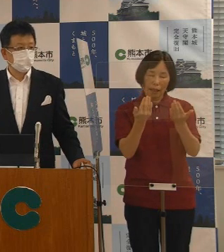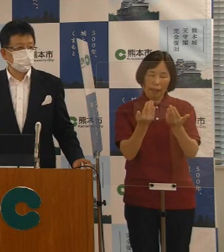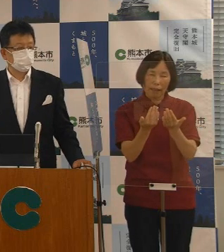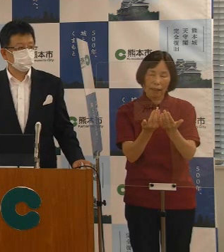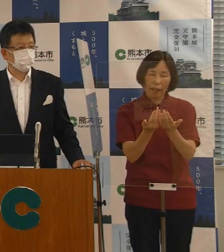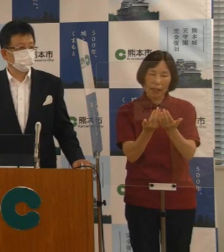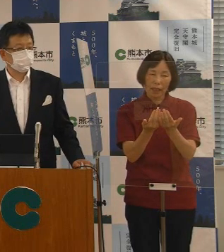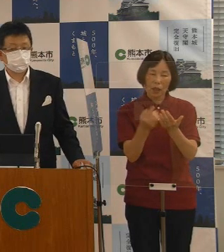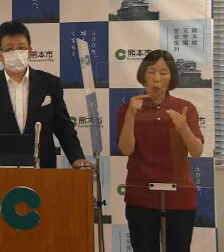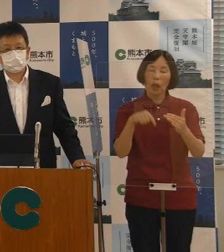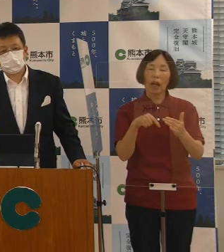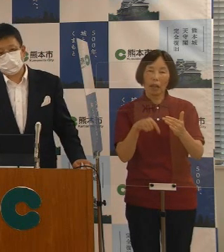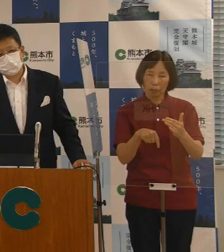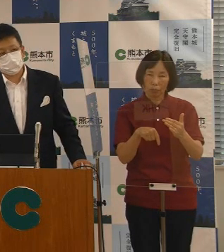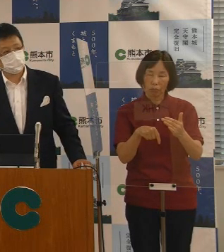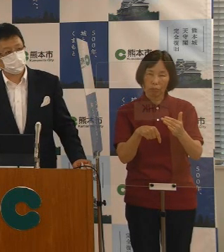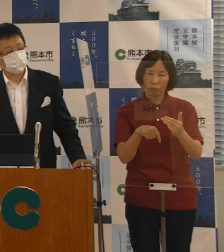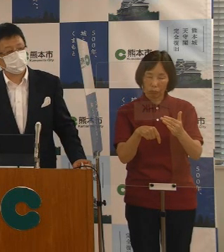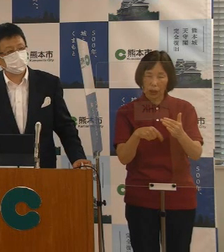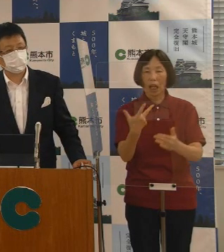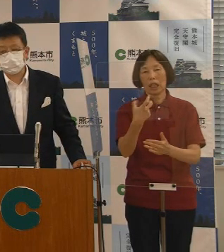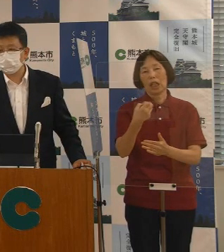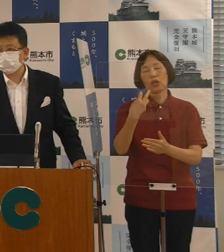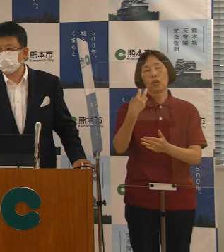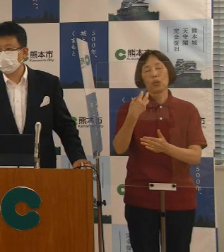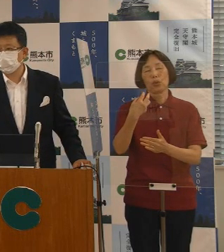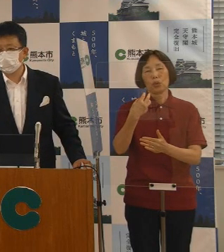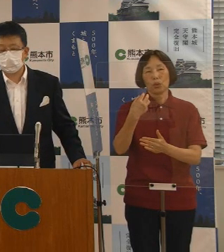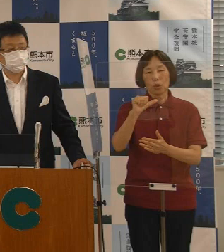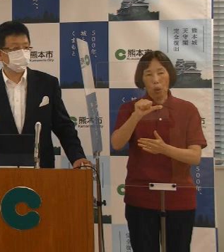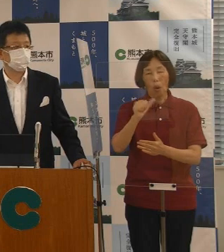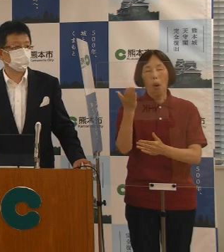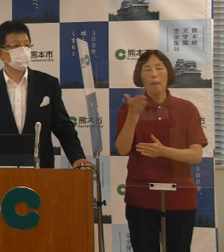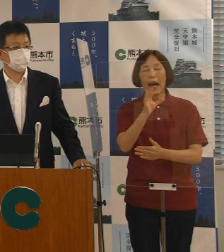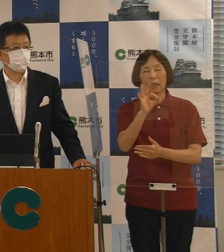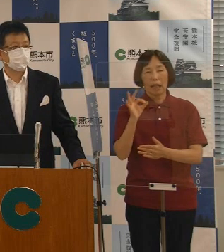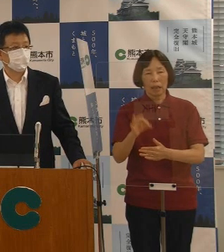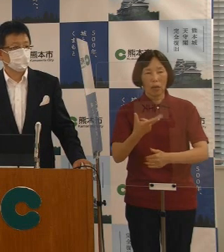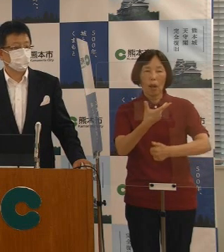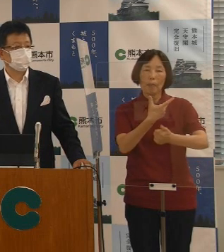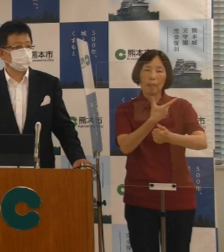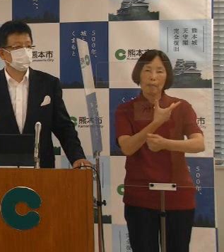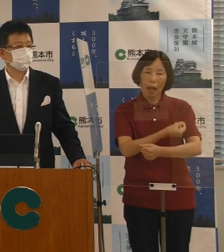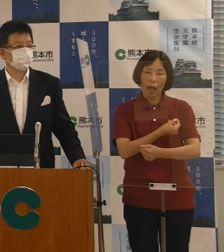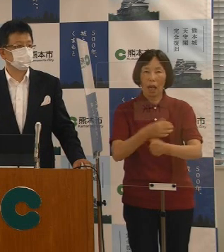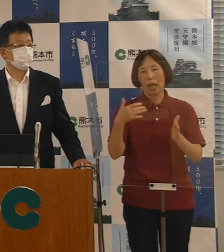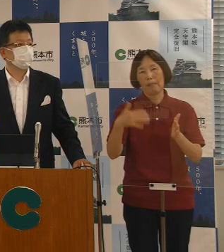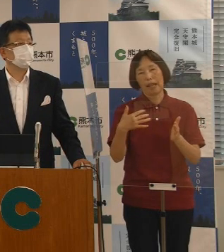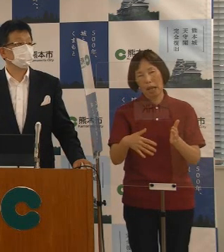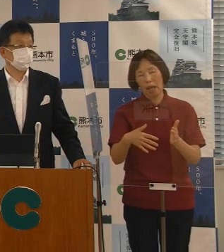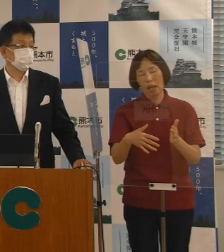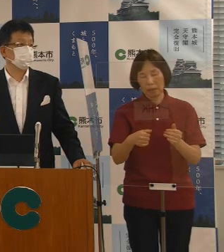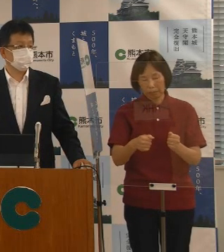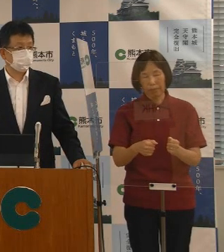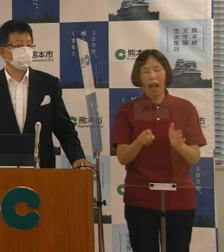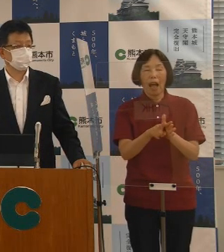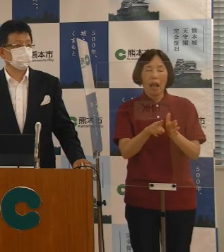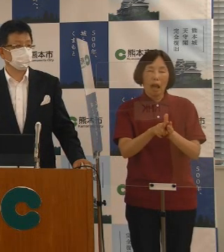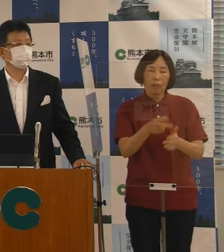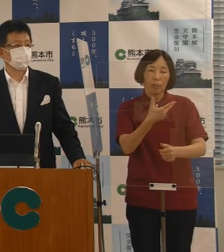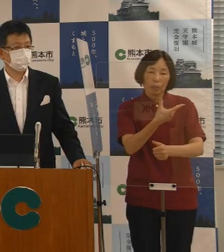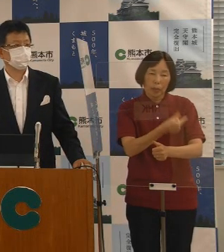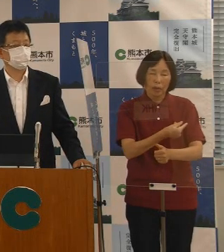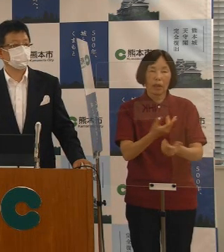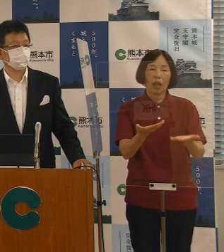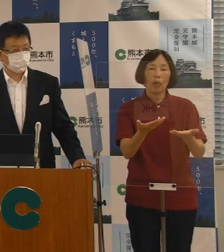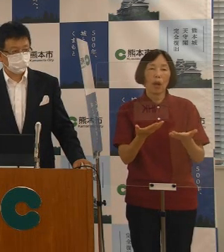はり 75% の方がやはり接種をしていないということはありますのでですね、早く接種をしていただけるような体制は